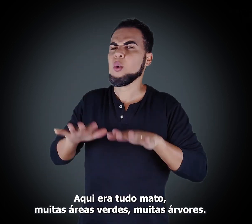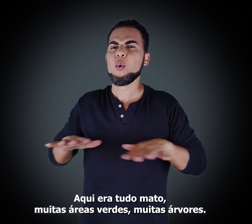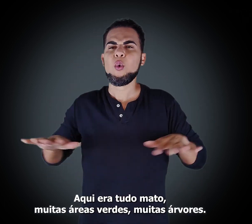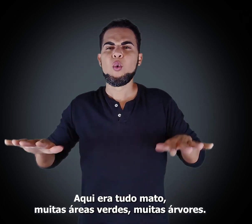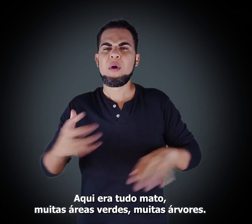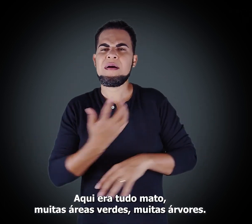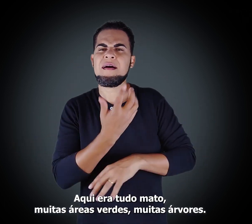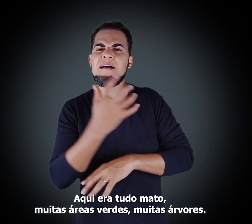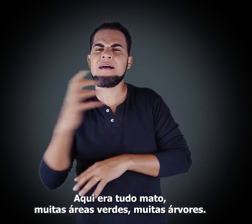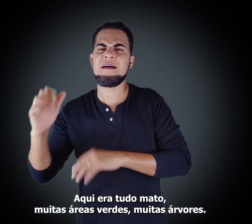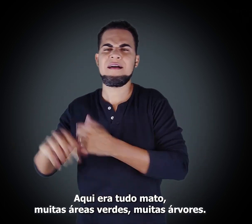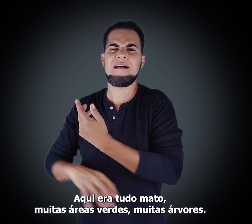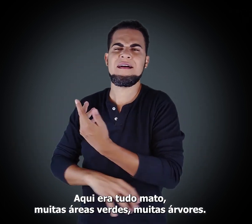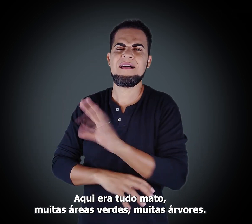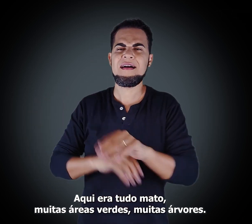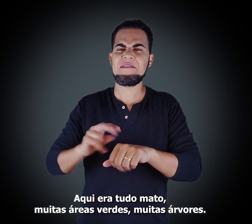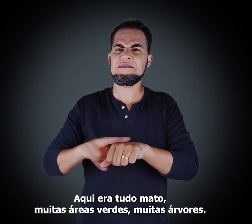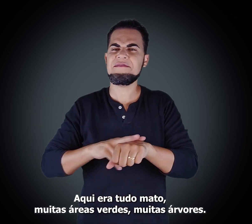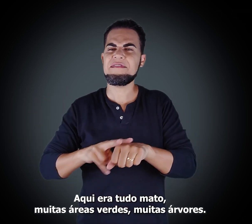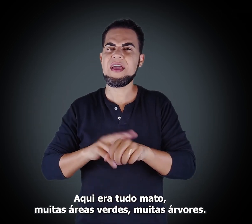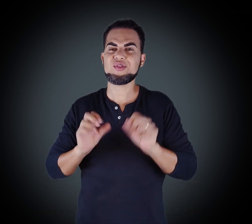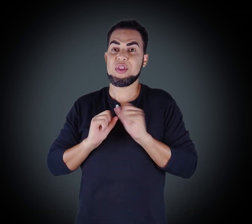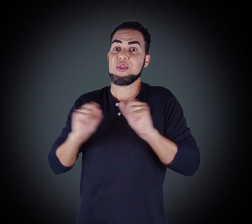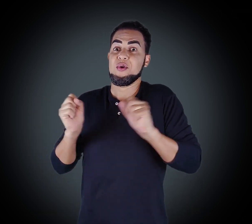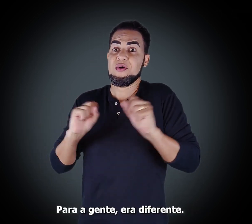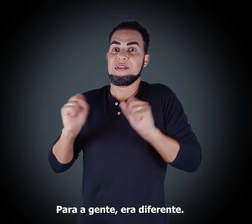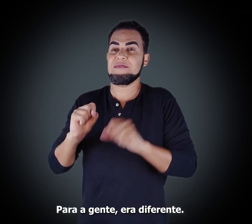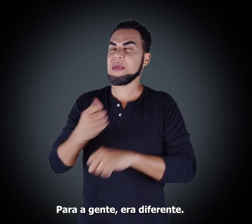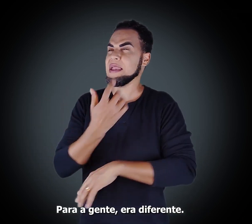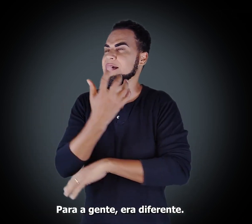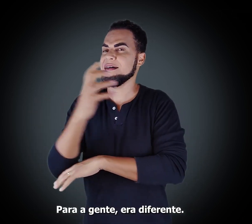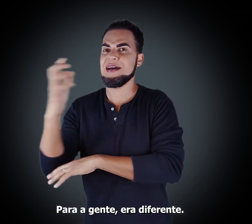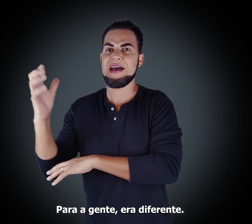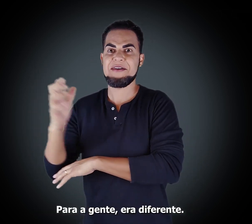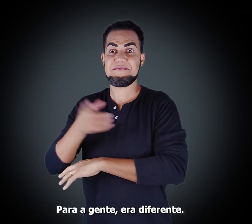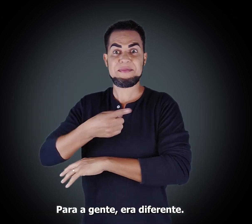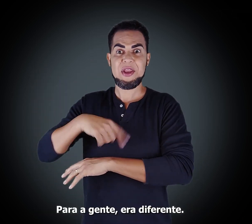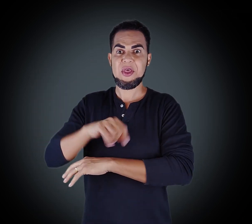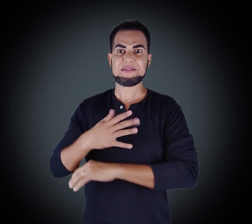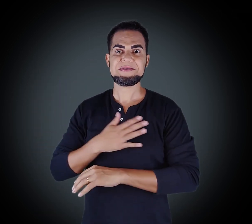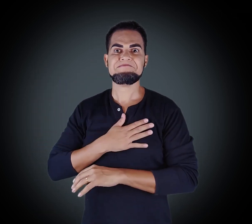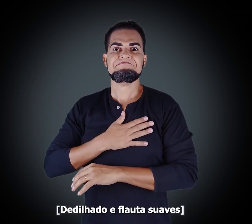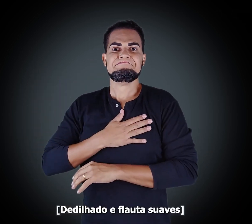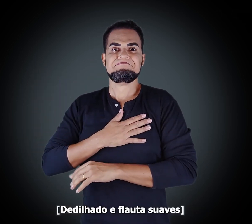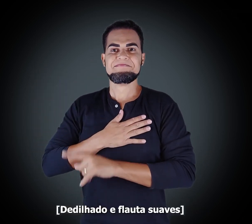né? Muitas áreas verdes, muitas árvores. A gente era diferente.